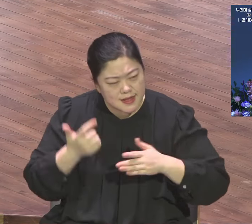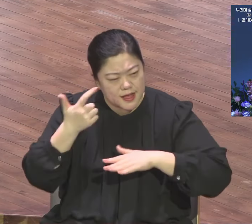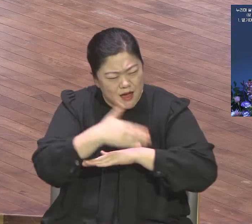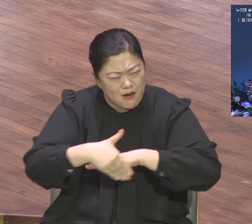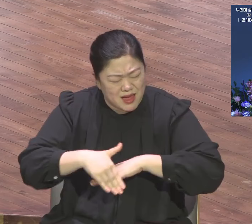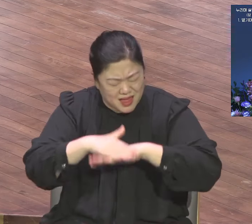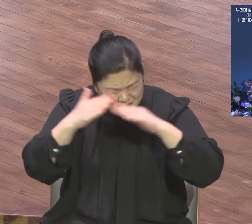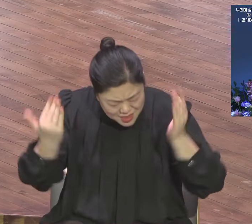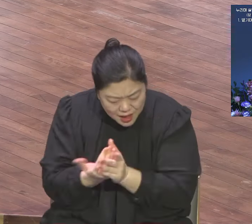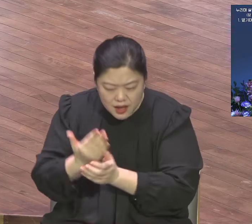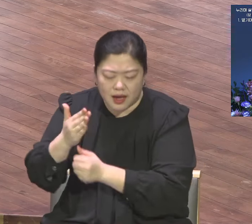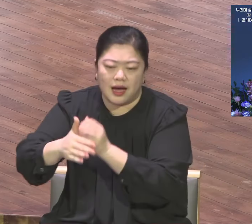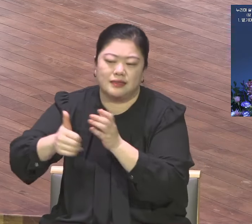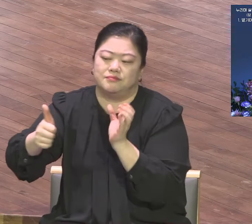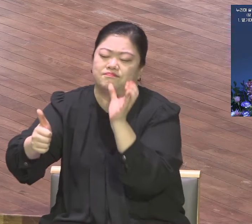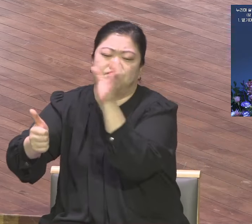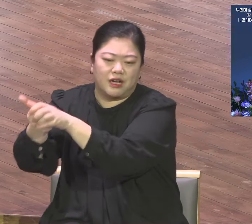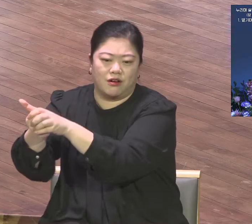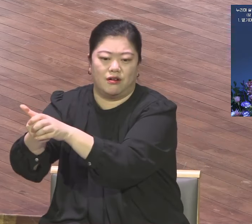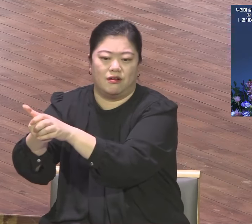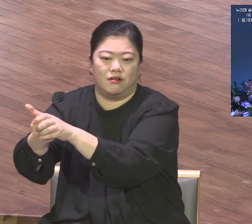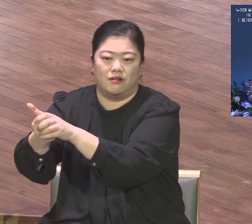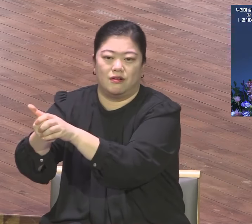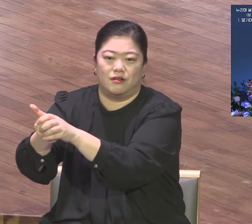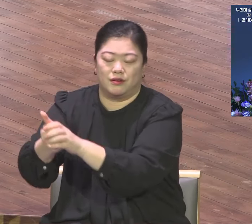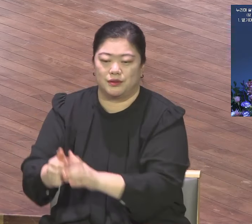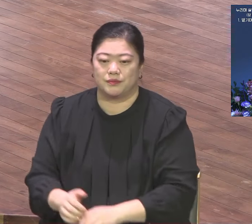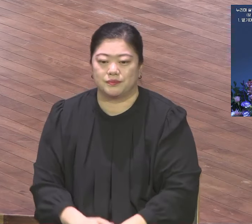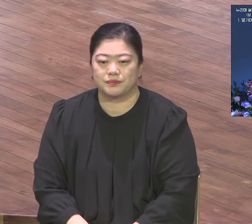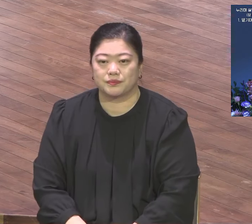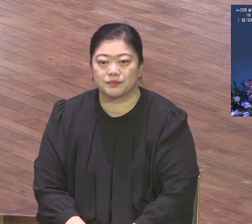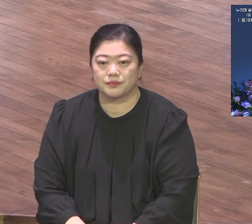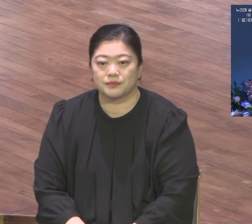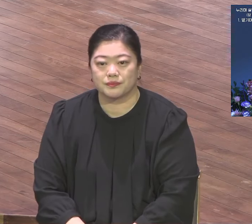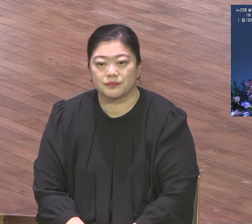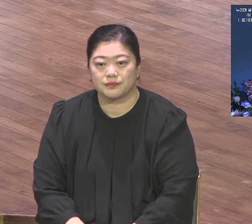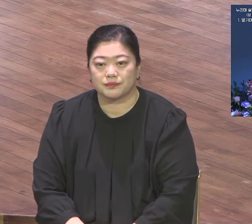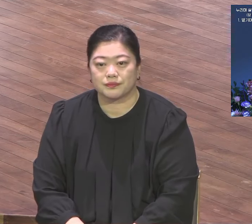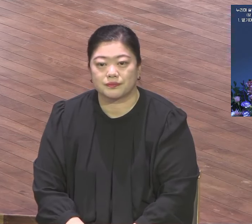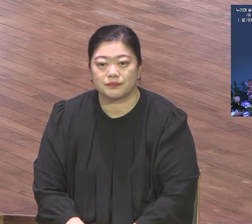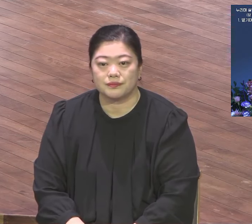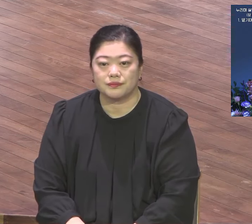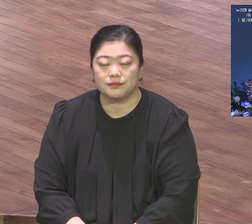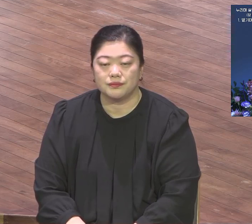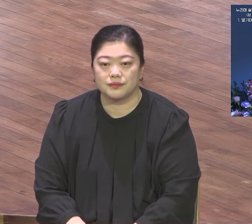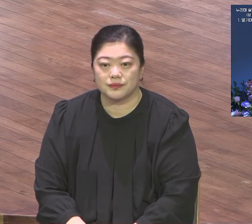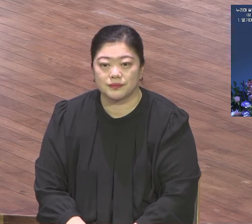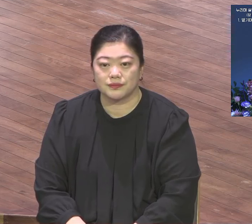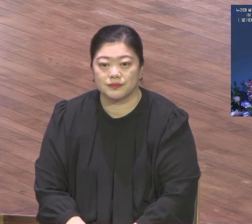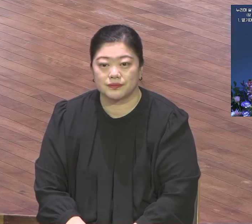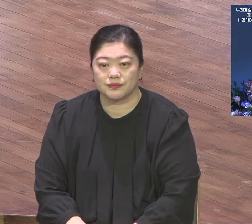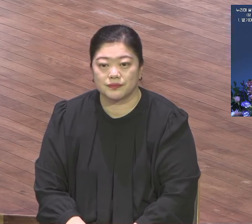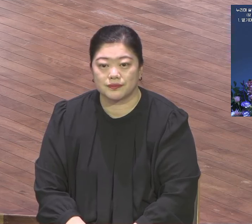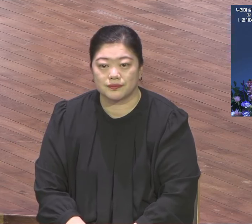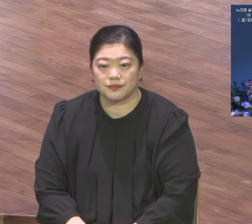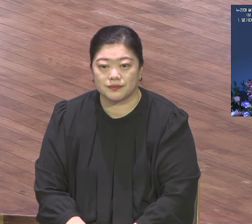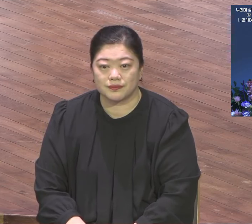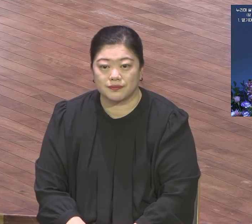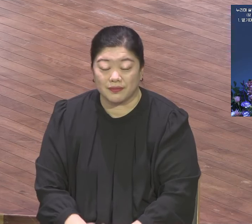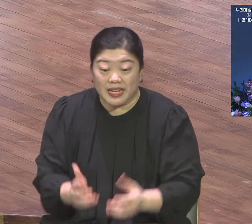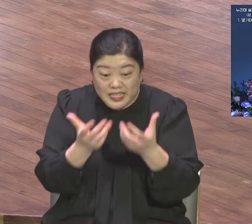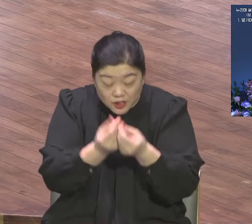있어요. 맡기라 나오는데 보이라 이렇게 번역됐어요. 근데 이거는 마치 어린아이가 부모에게